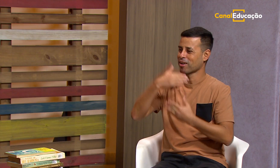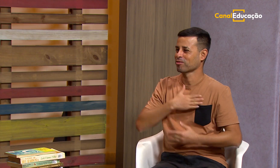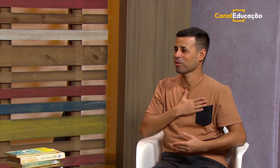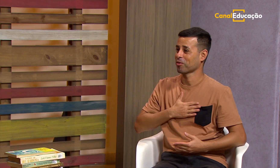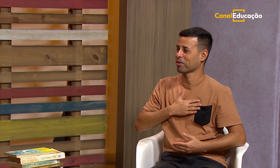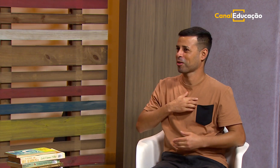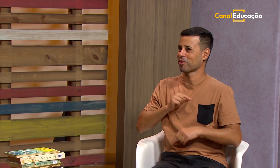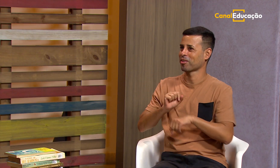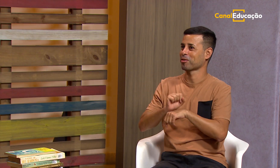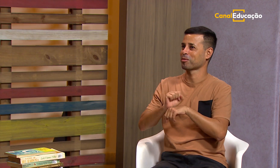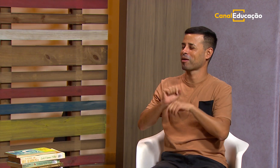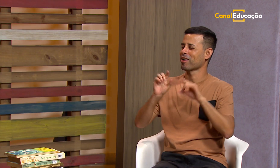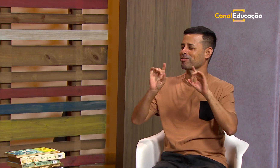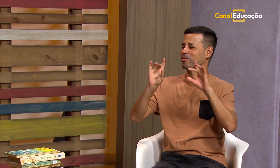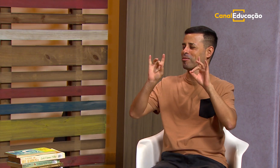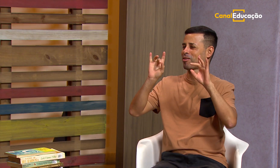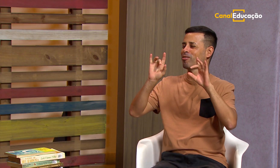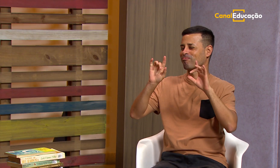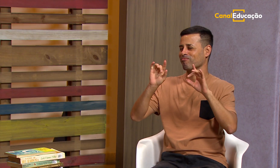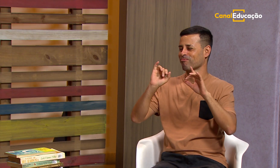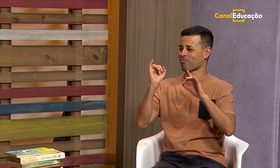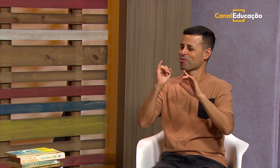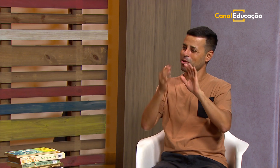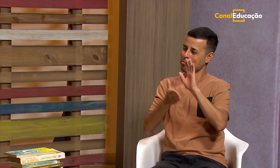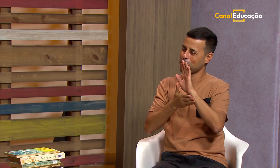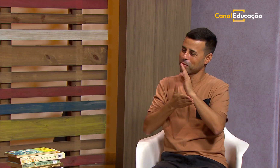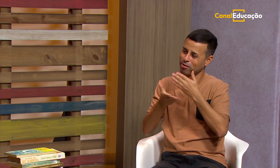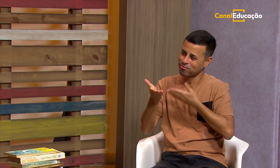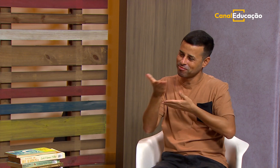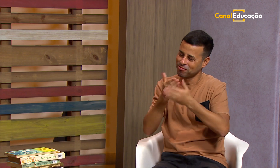agradeço por estar finalmente aqui no Bate-Papo em Libras.